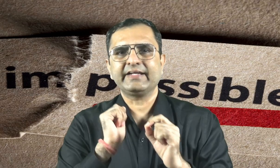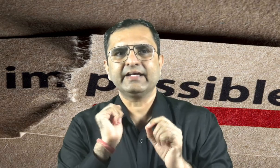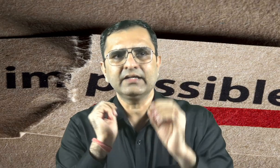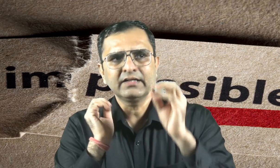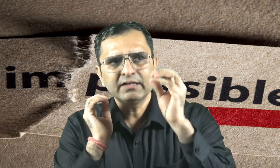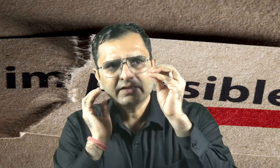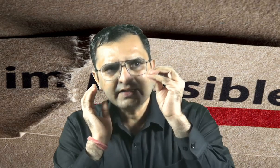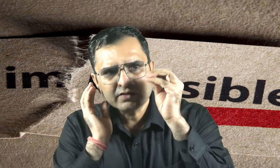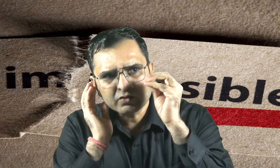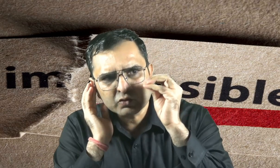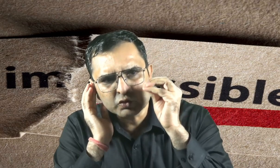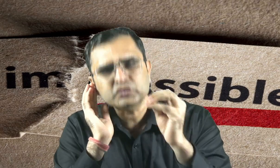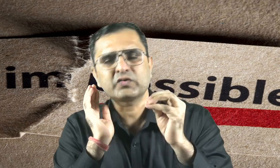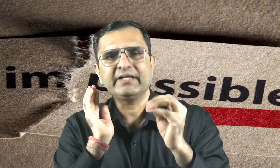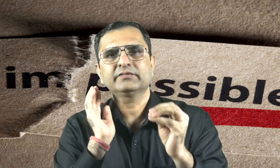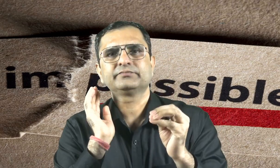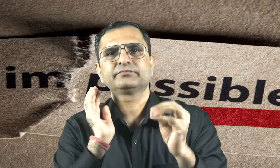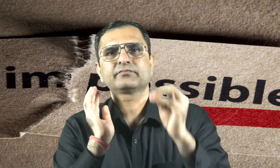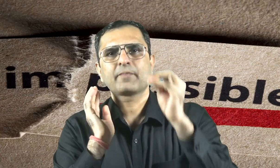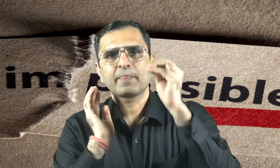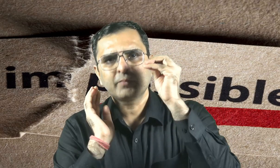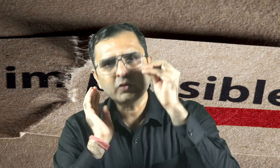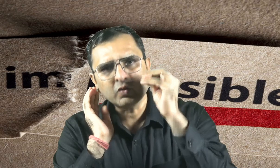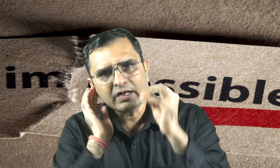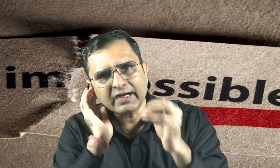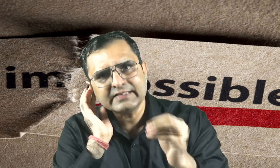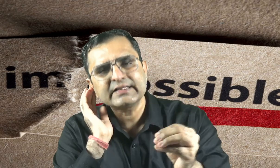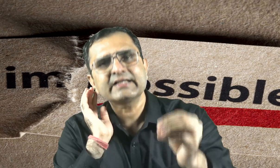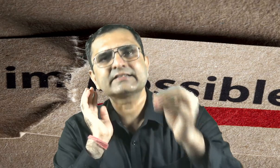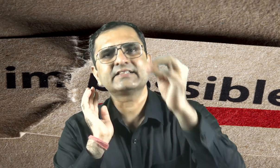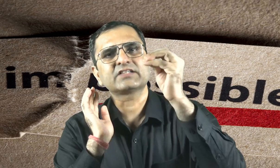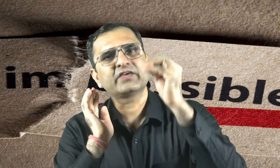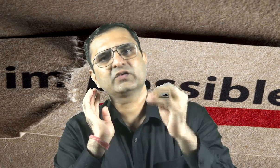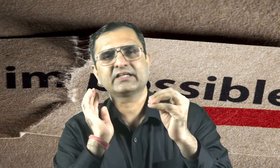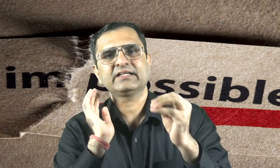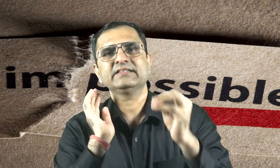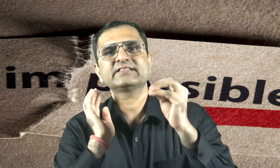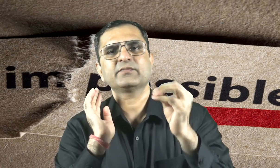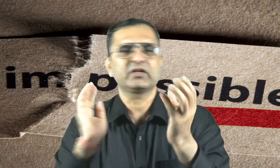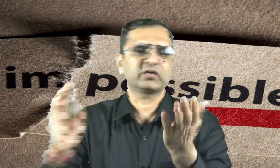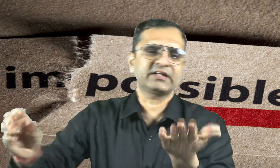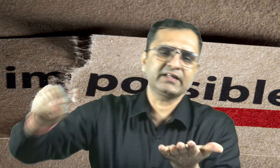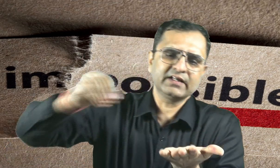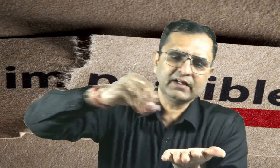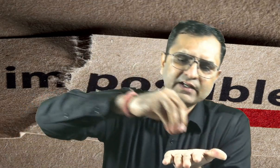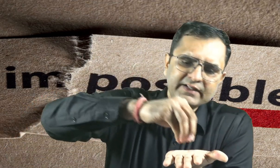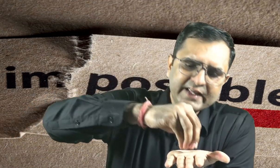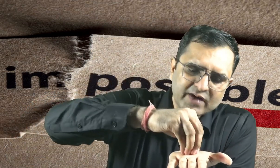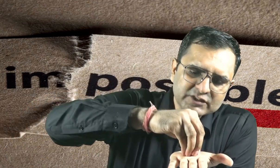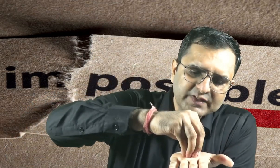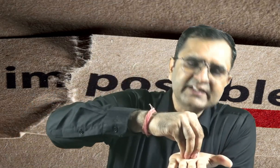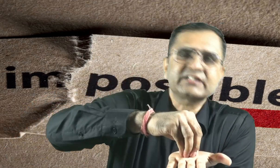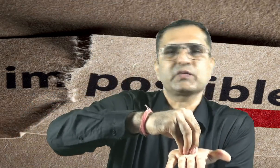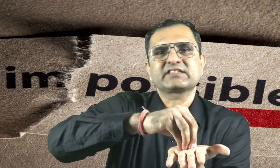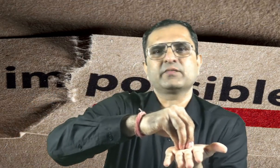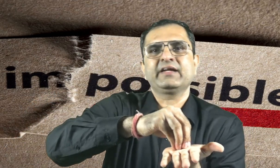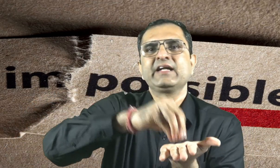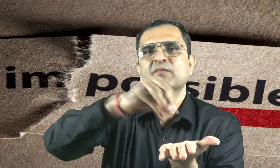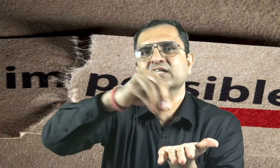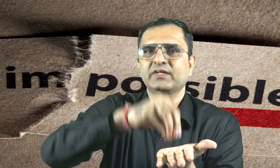नहीं है कि कुछ स्टूडेंट बिल्कुल आईसीआई की साइड से सर फेल हो जाते हैं जैसे मान लो कि 10 मार्क्स मिलने थे किसी क्वेश्चन में एट मार्क्स मिल गए